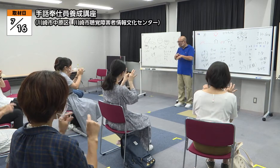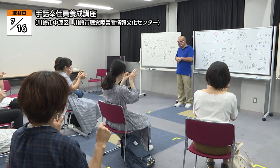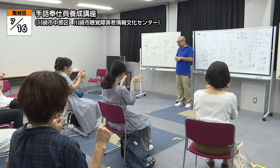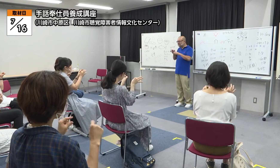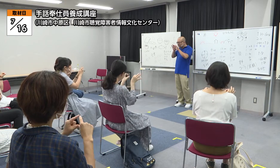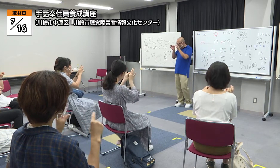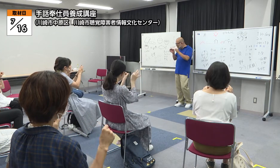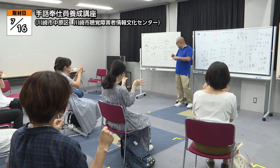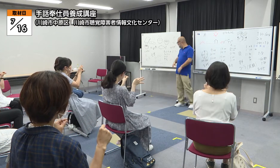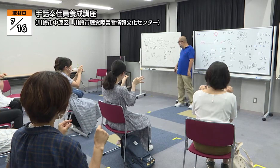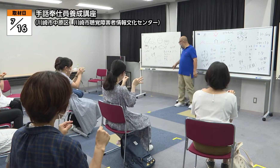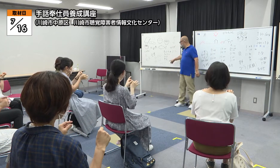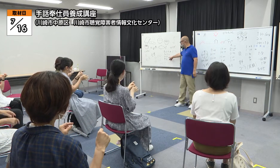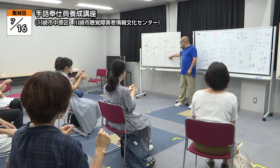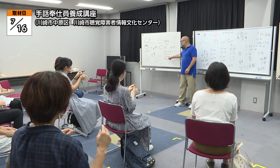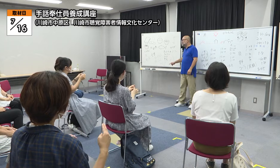練習しました。